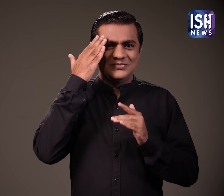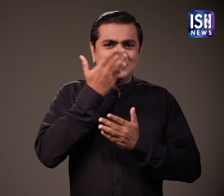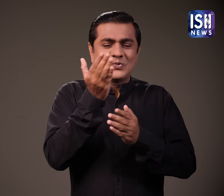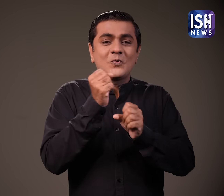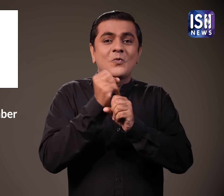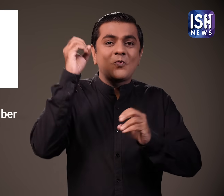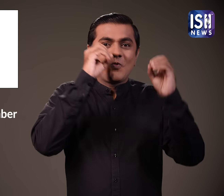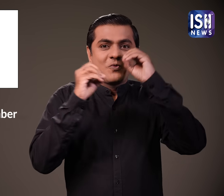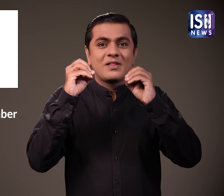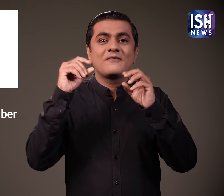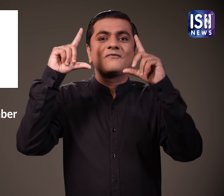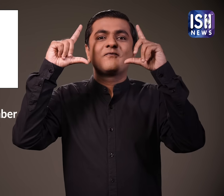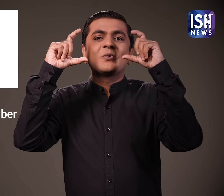पर बैक अप ले लिया जाता है